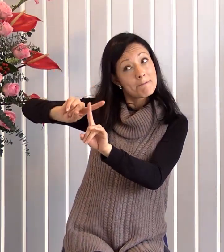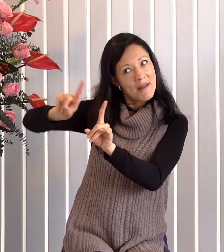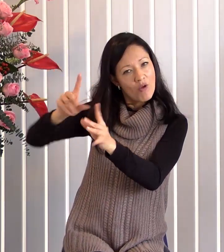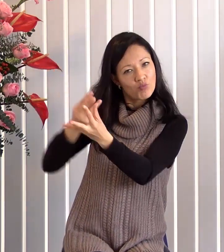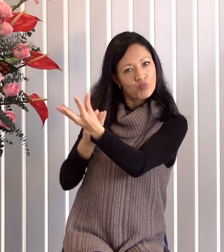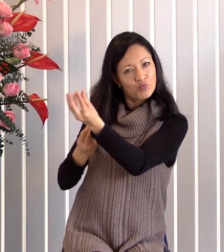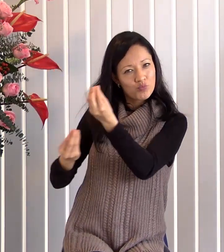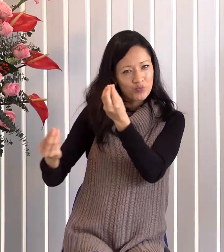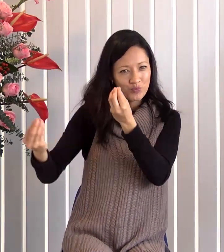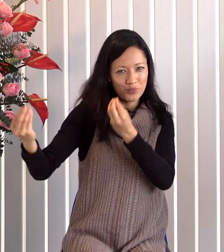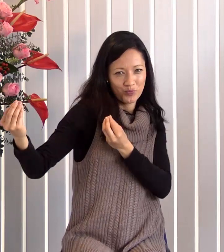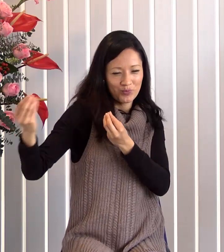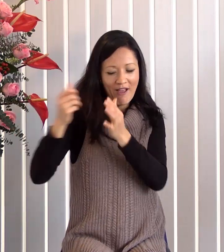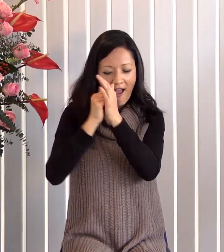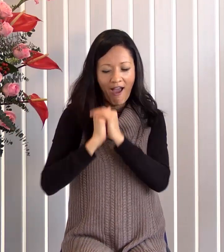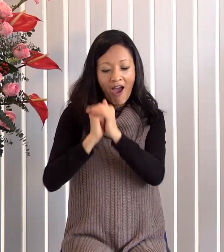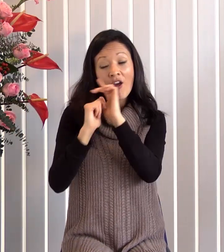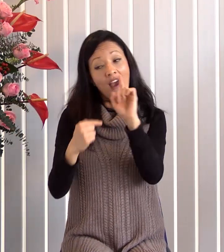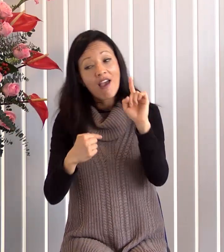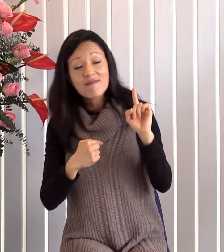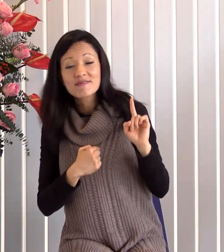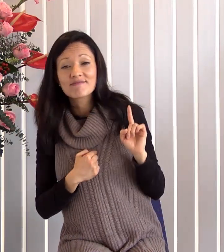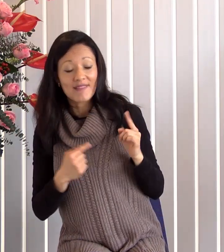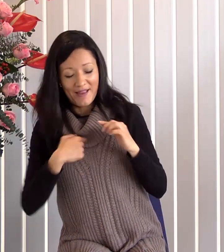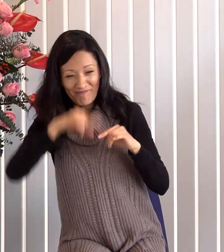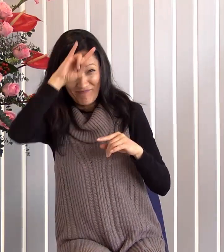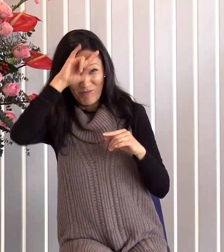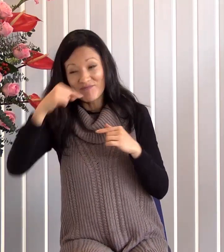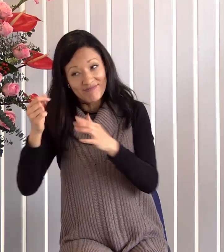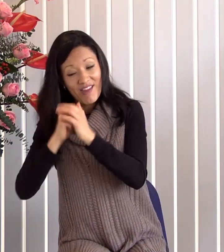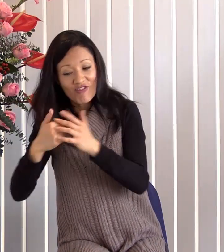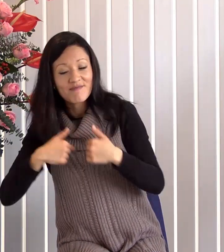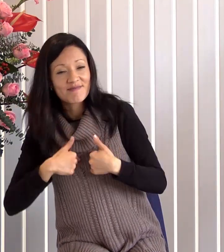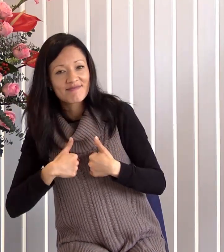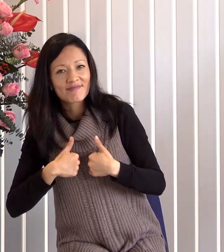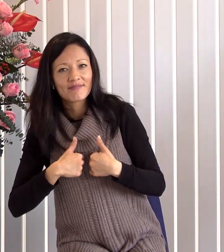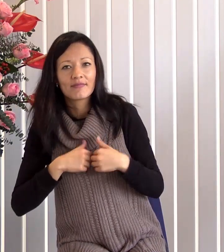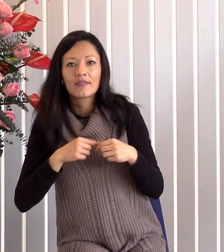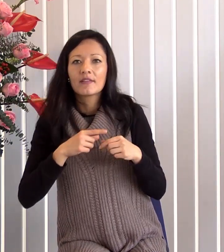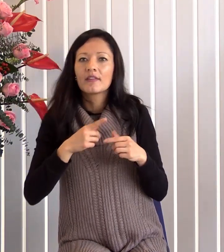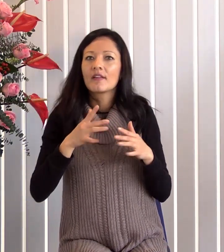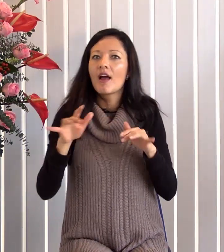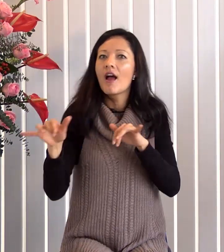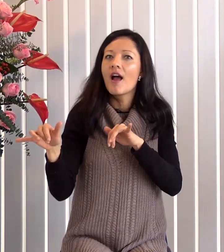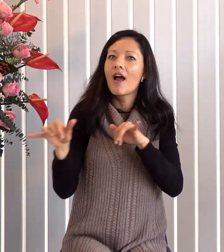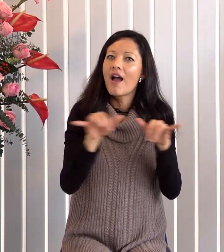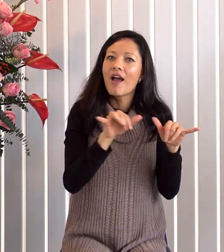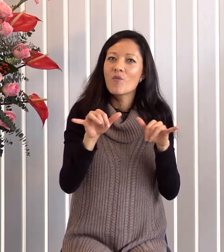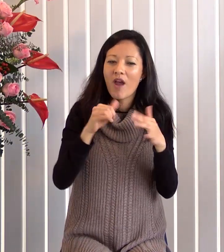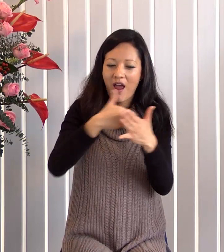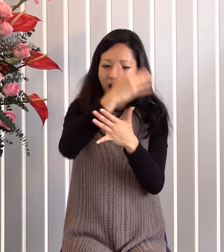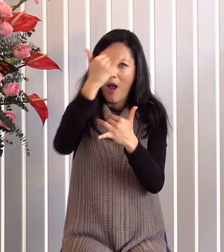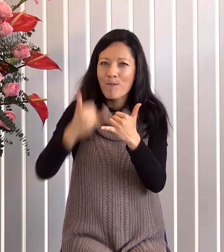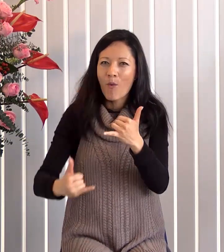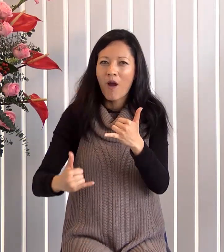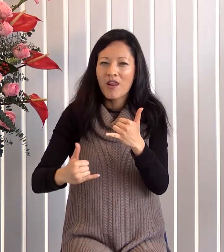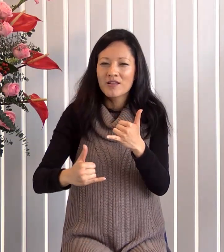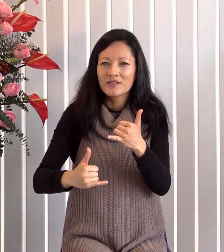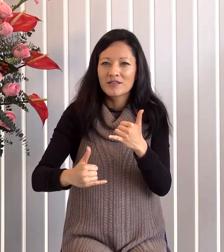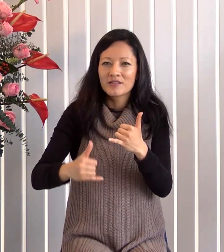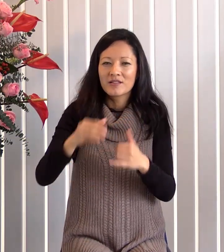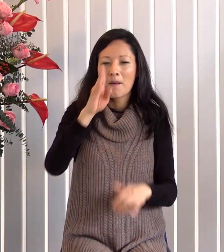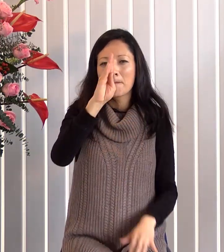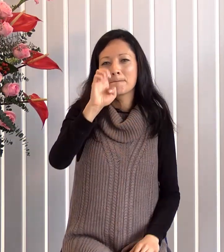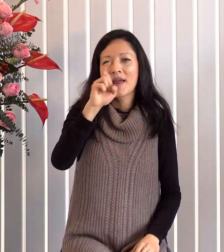eso sí, me tiene que adorar a mí. Y los que no adoraron a la imagen de la bestia ni a la bestia y no se